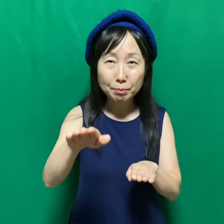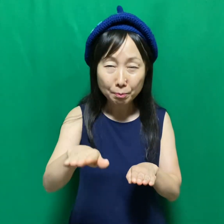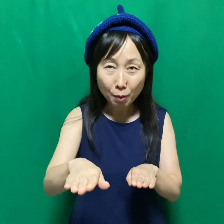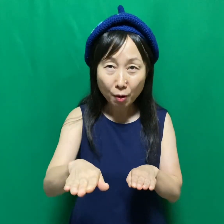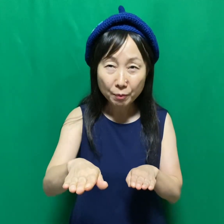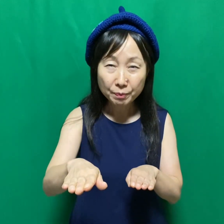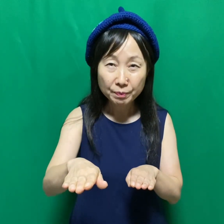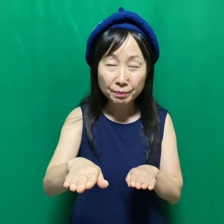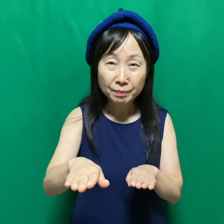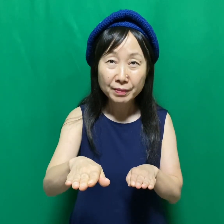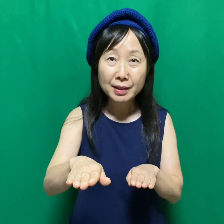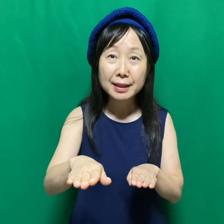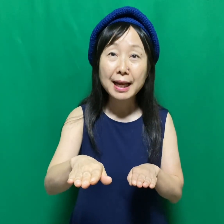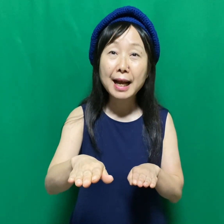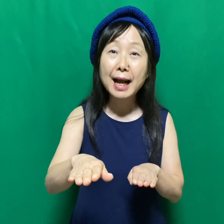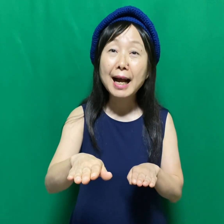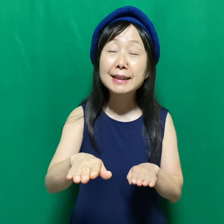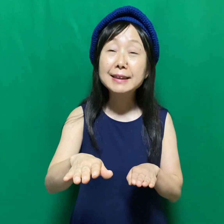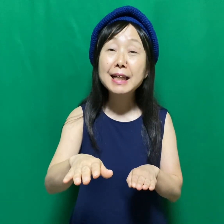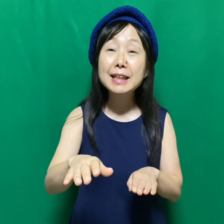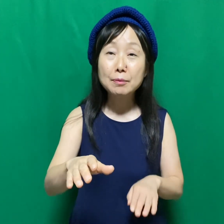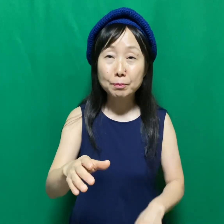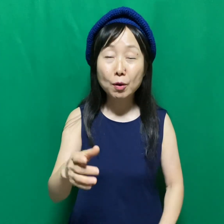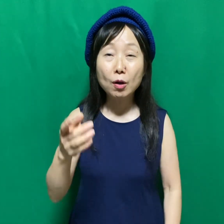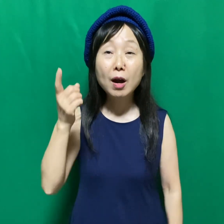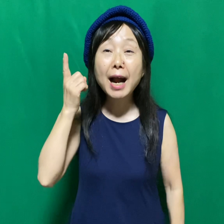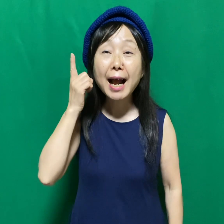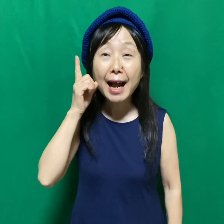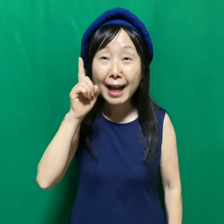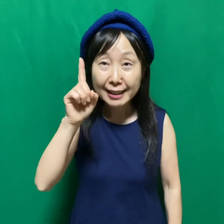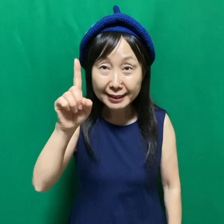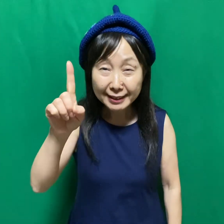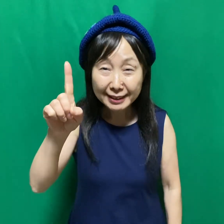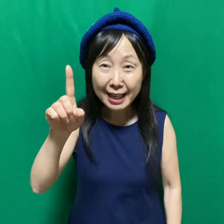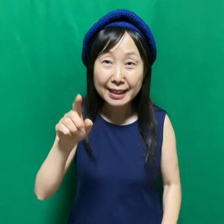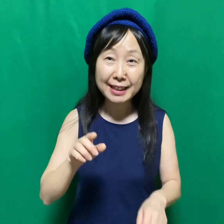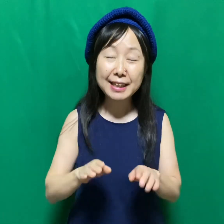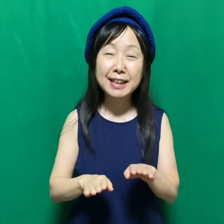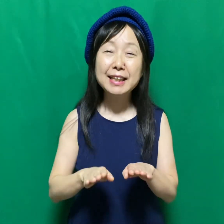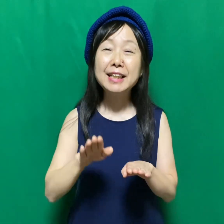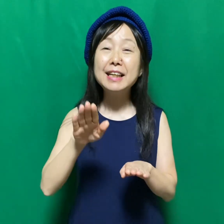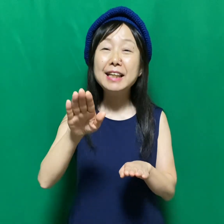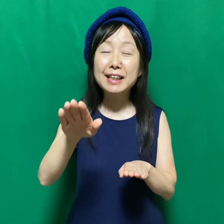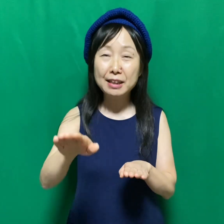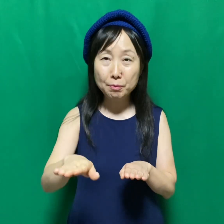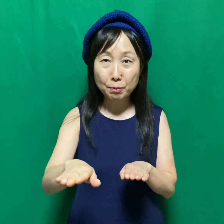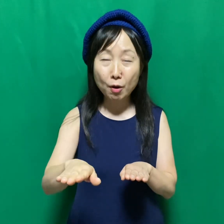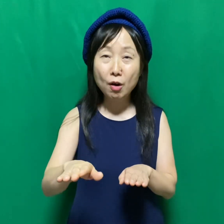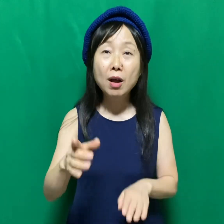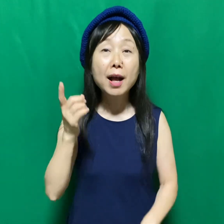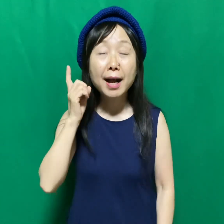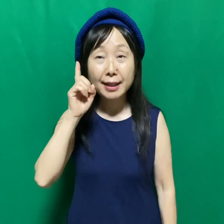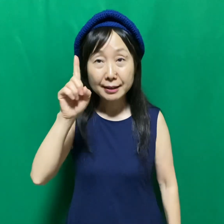歩、明日に一歩、明日に一歩、明日